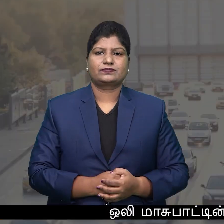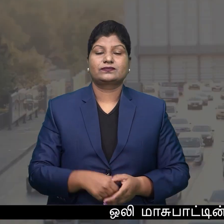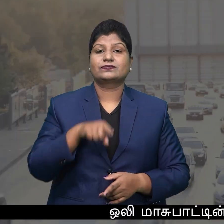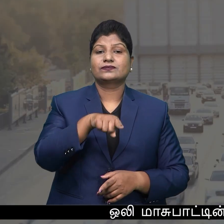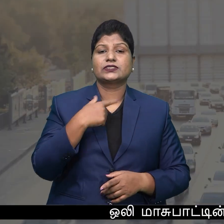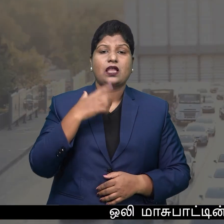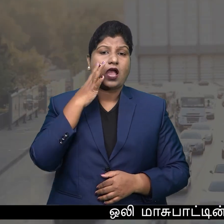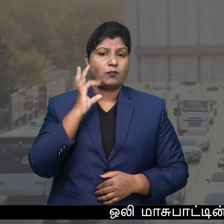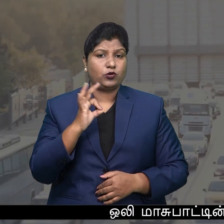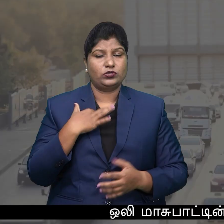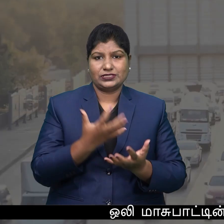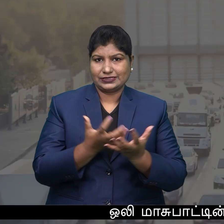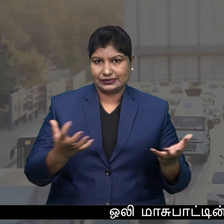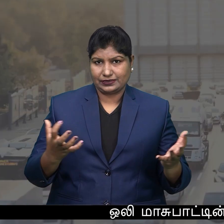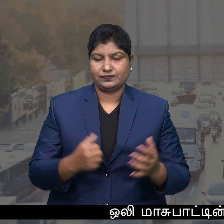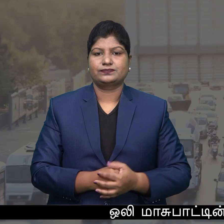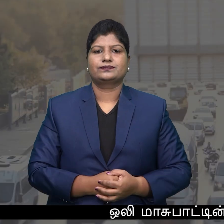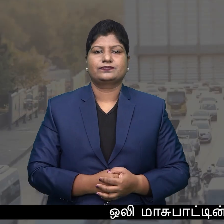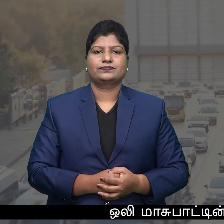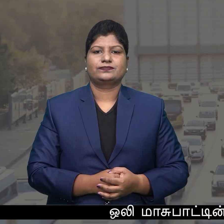ஒலி மாசுபாட்டின் முக்கிய ஆதாரங்கள்